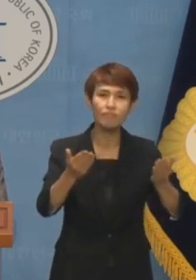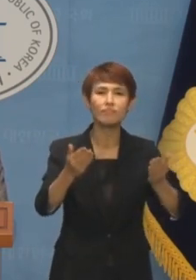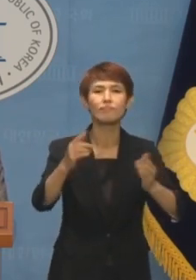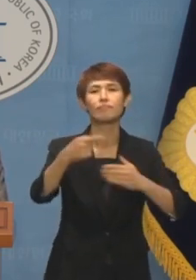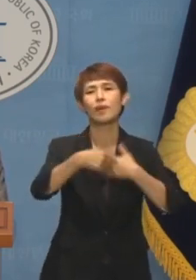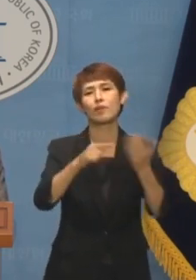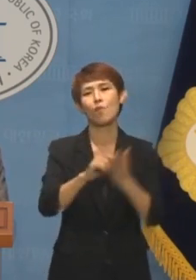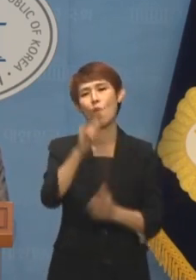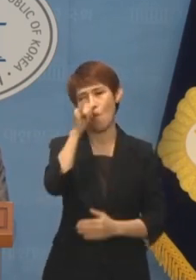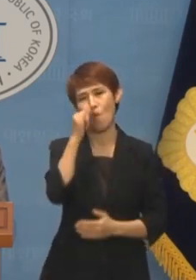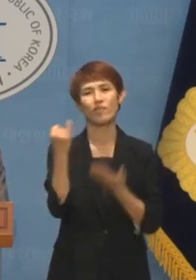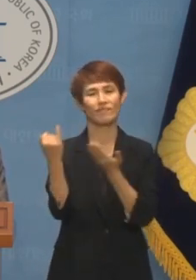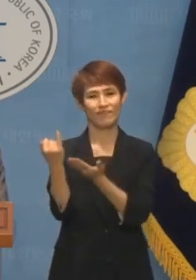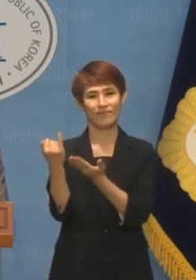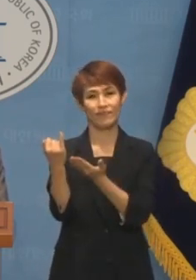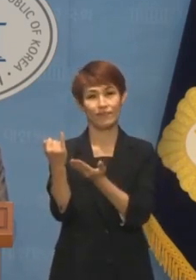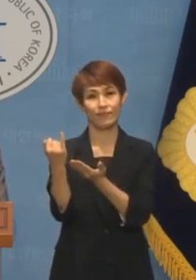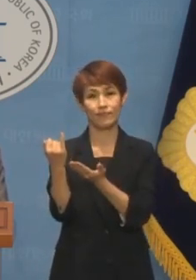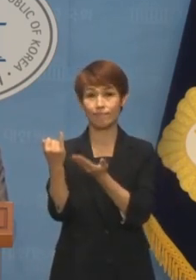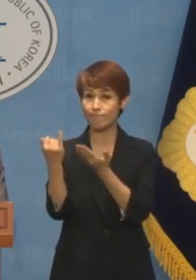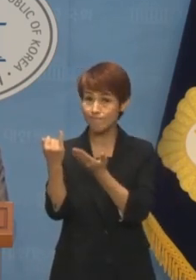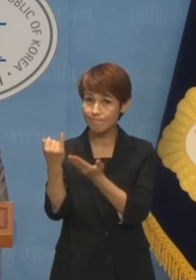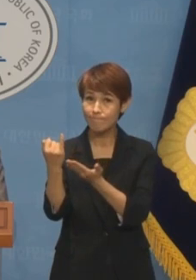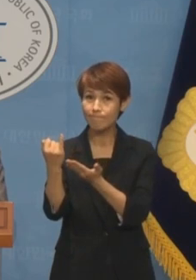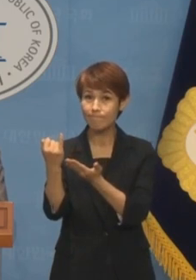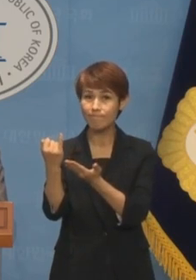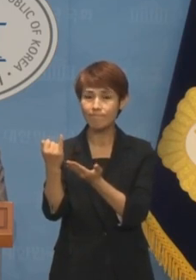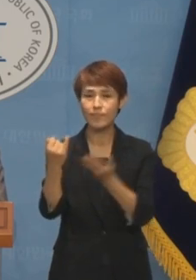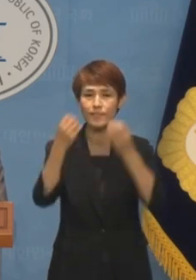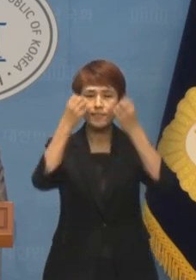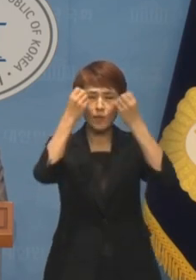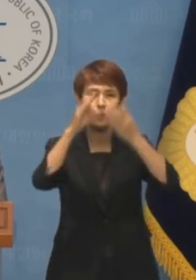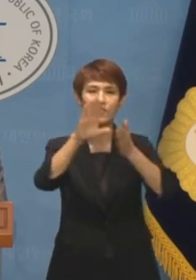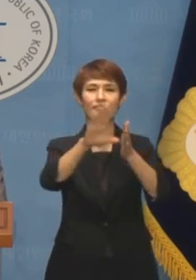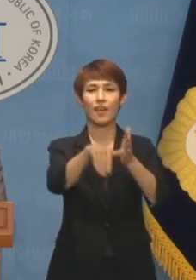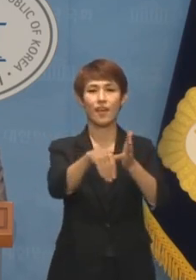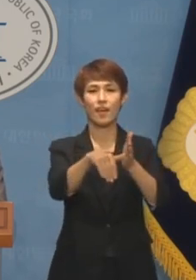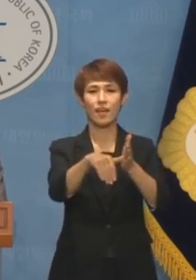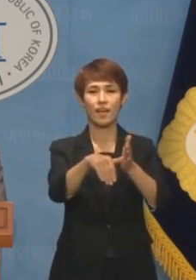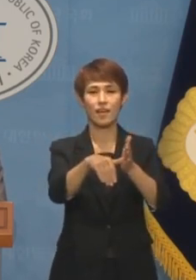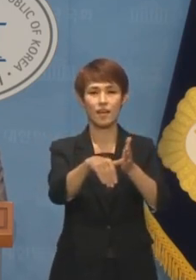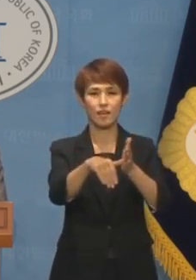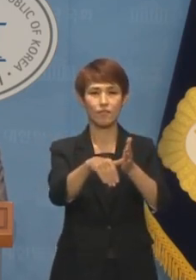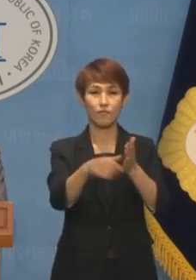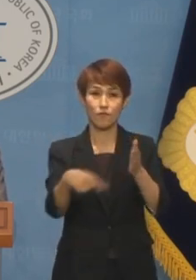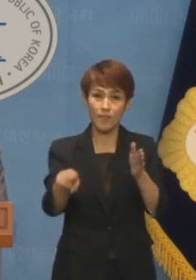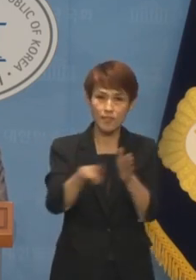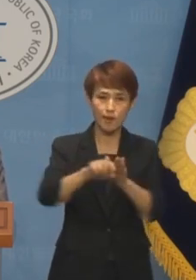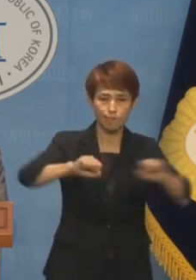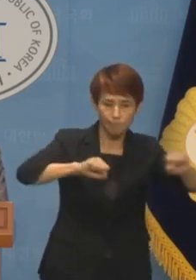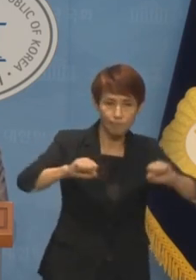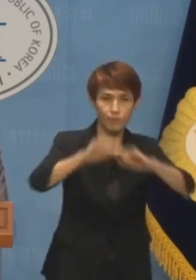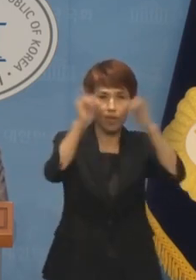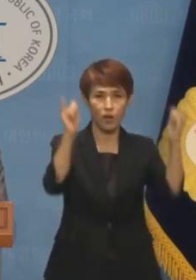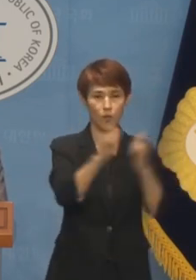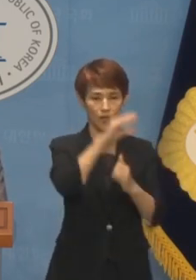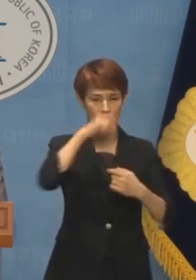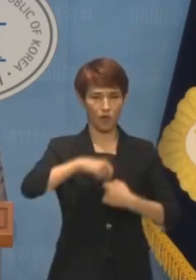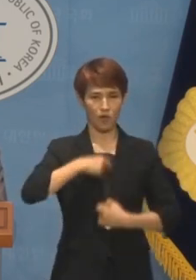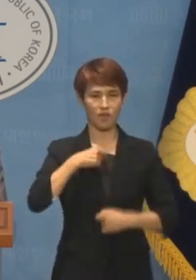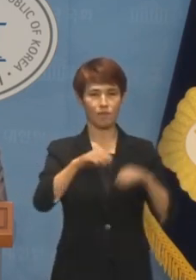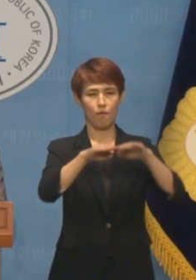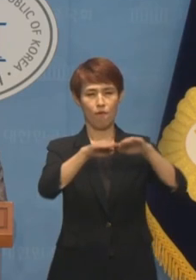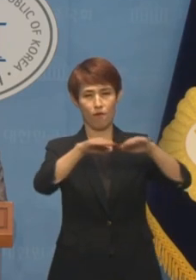있습니다. 허은하 당대표 후보는 새로운 시대의 요구에 부응하며 사회적 정의와